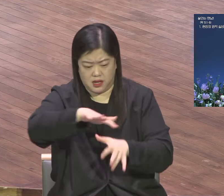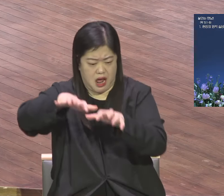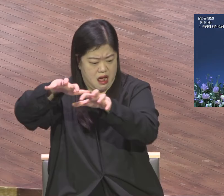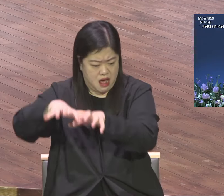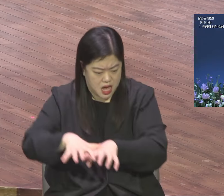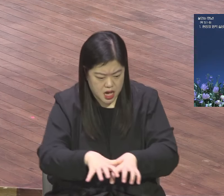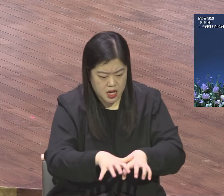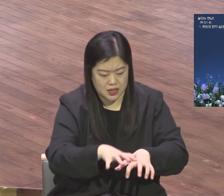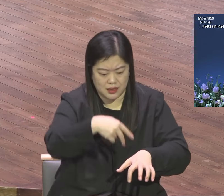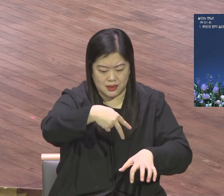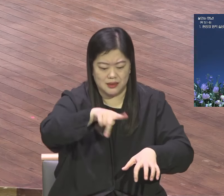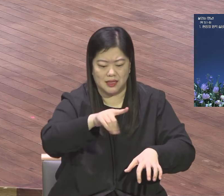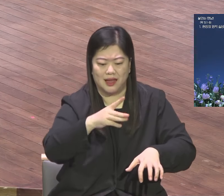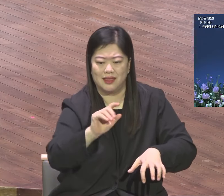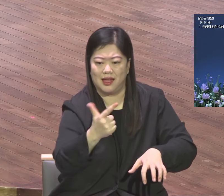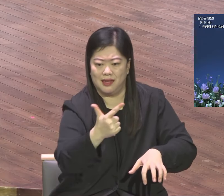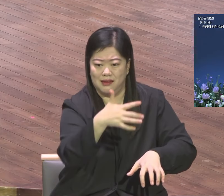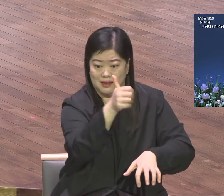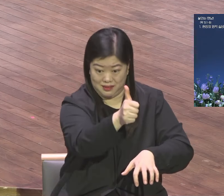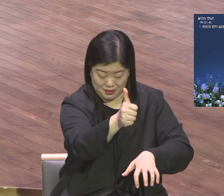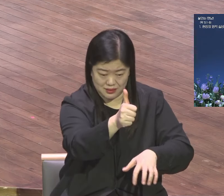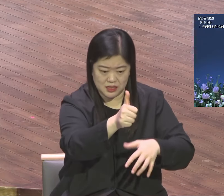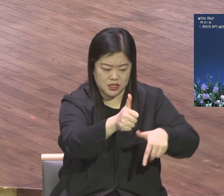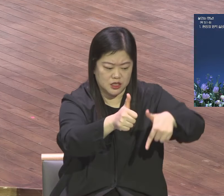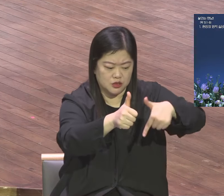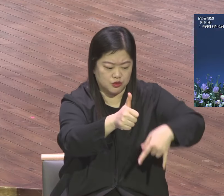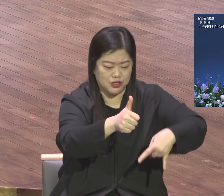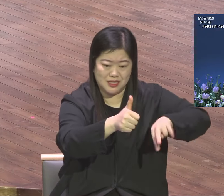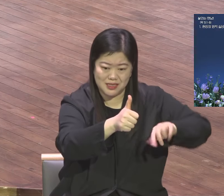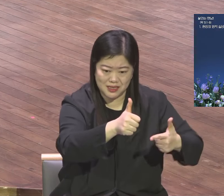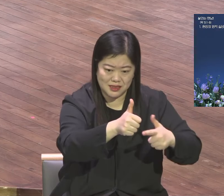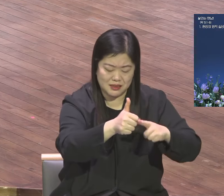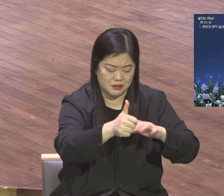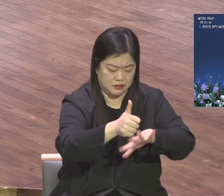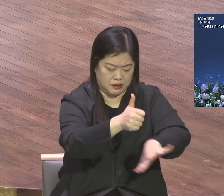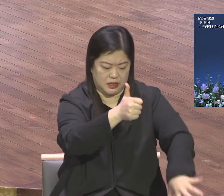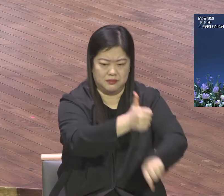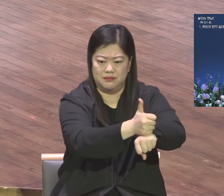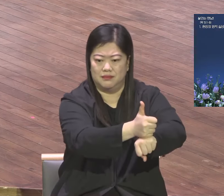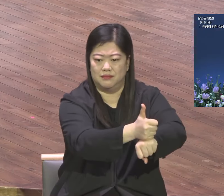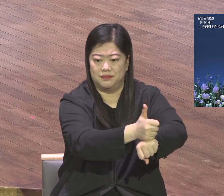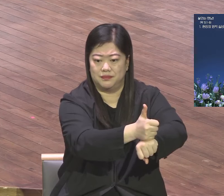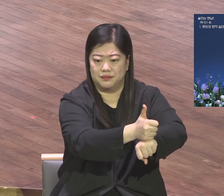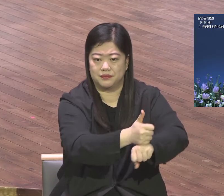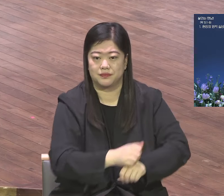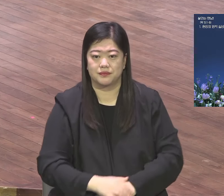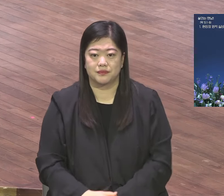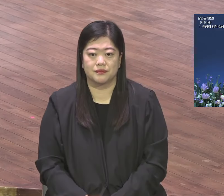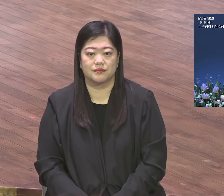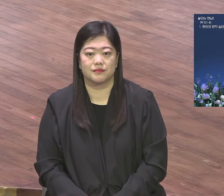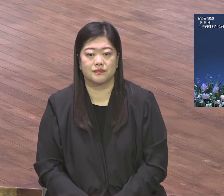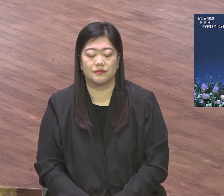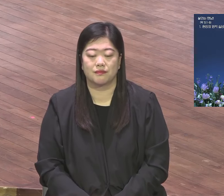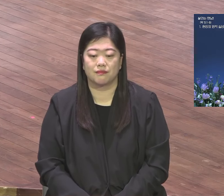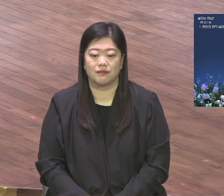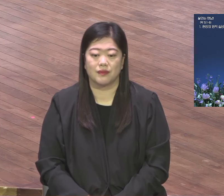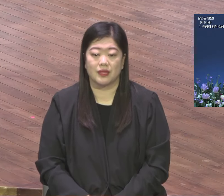7절로 12절에 보면 이 사실을 구체적으로 밝히고 있습니다. 하늘에 큰 전쟁이